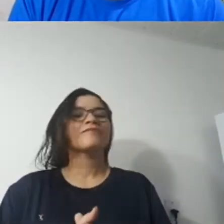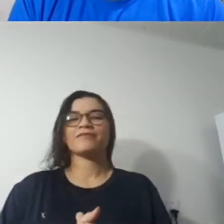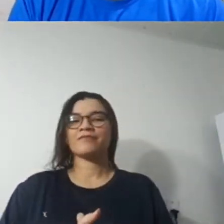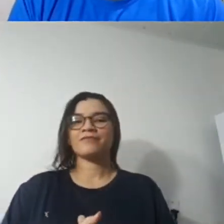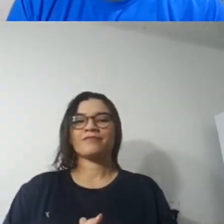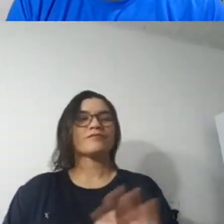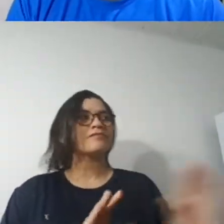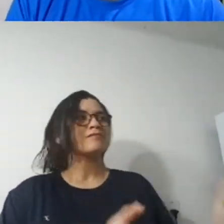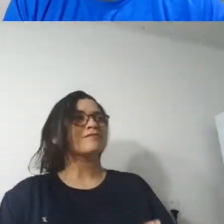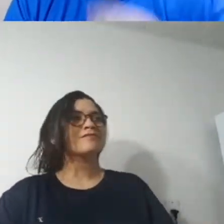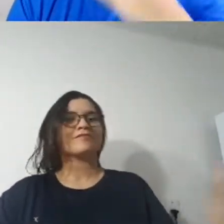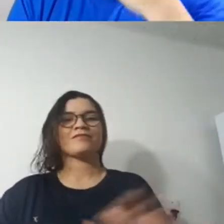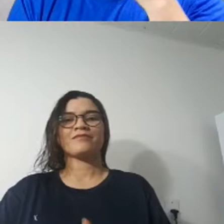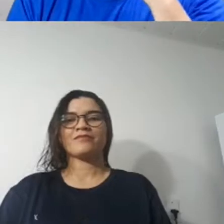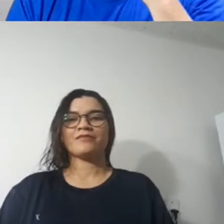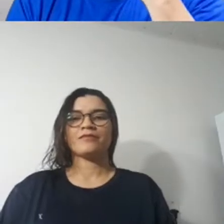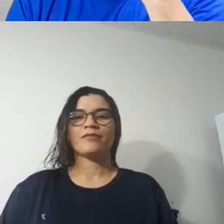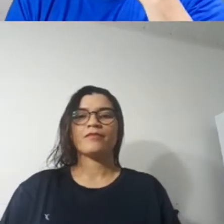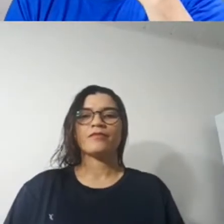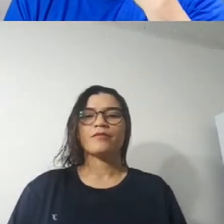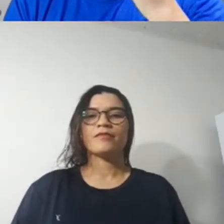Não é porque